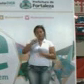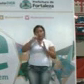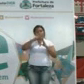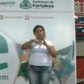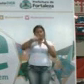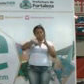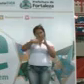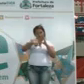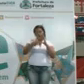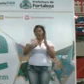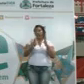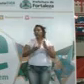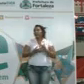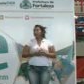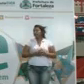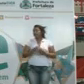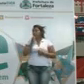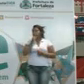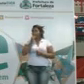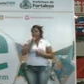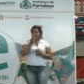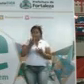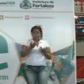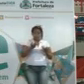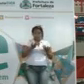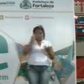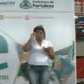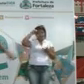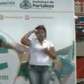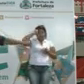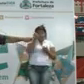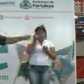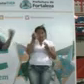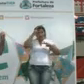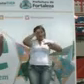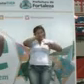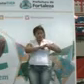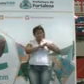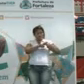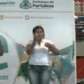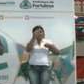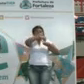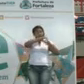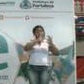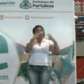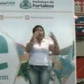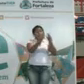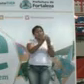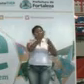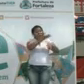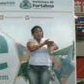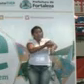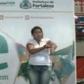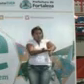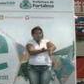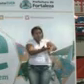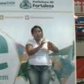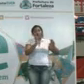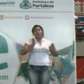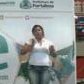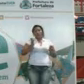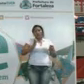negro alforriado. Negro alforriado na família de brancos ricos. Os pais morrem e